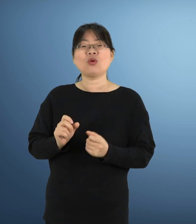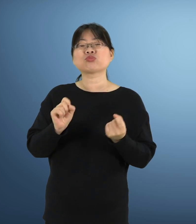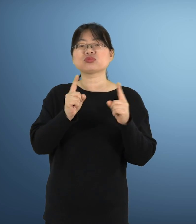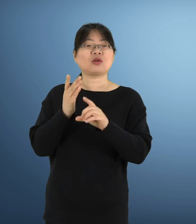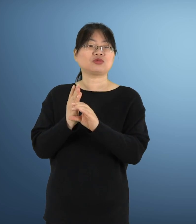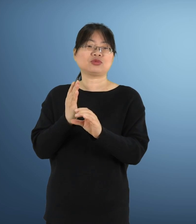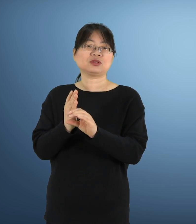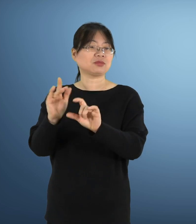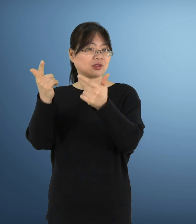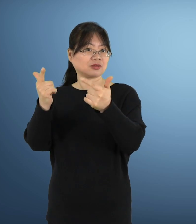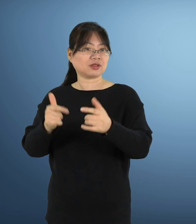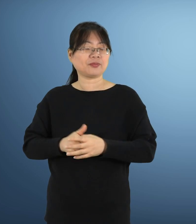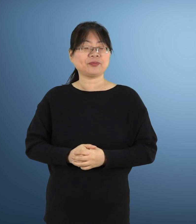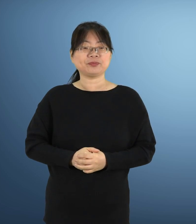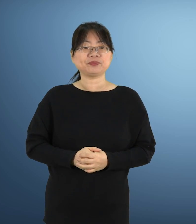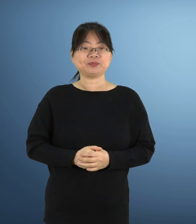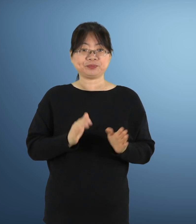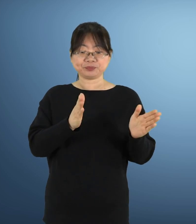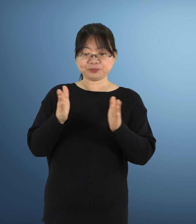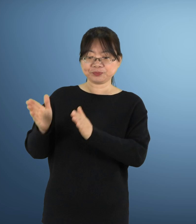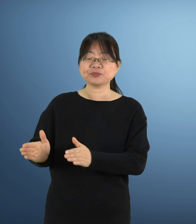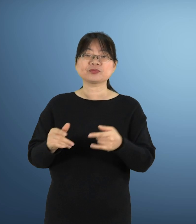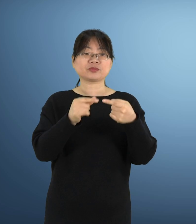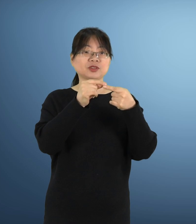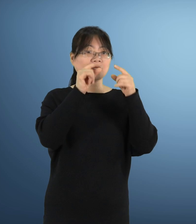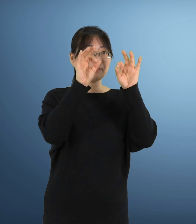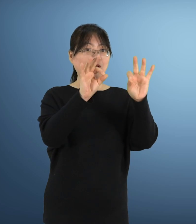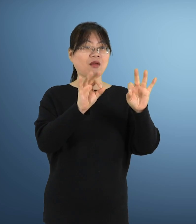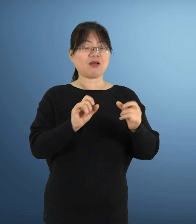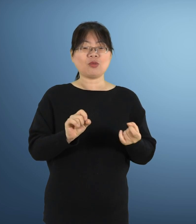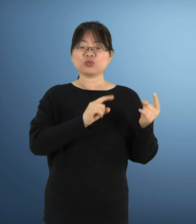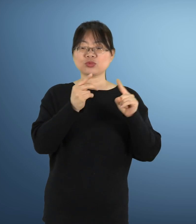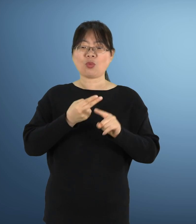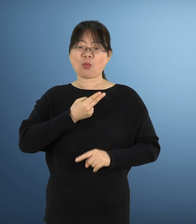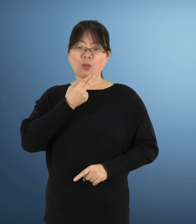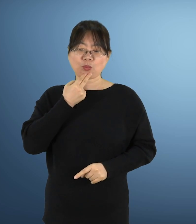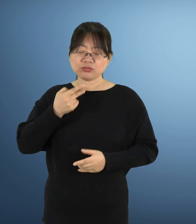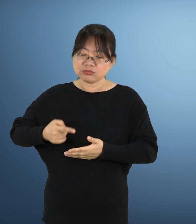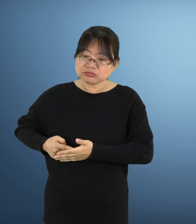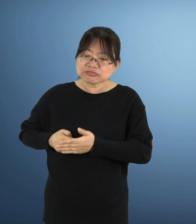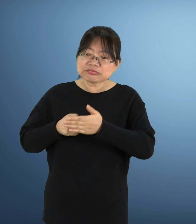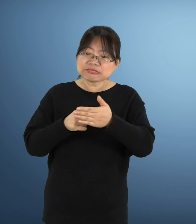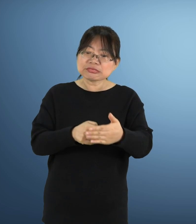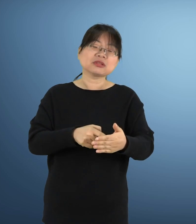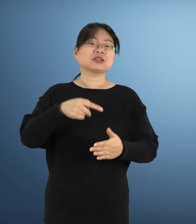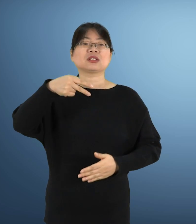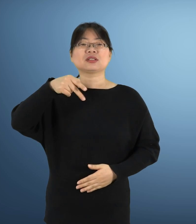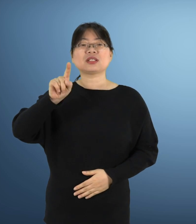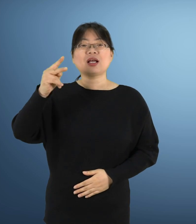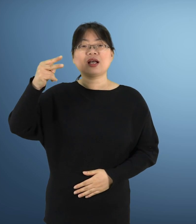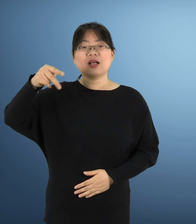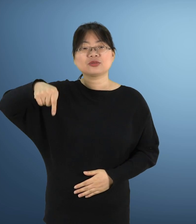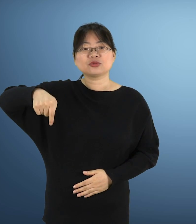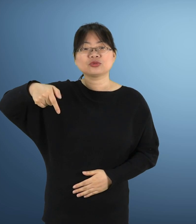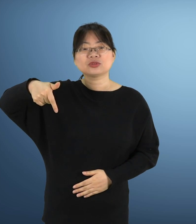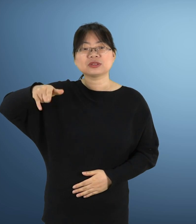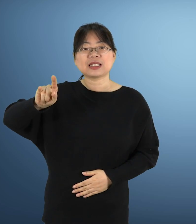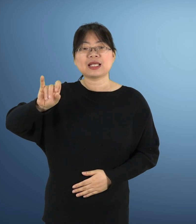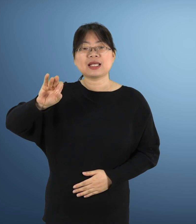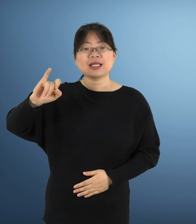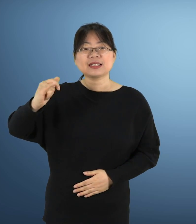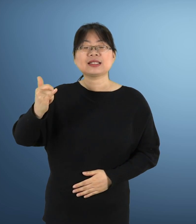절을 좀 보도록 하죠. 부활이 없다고 주장하는 사두개인 중 어떤